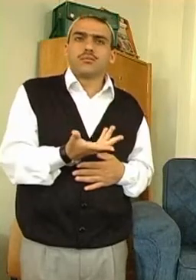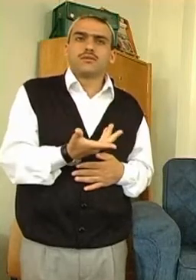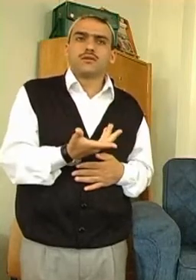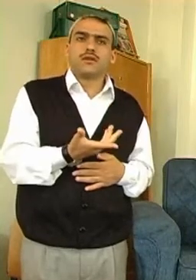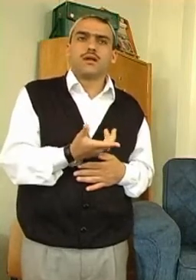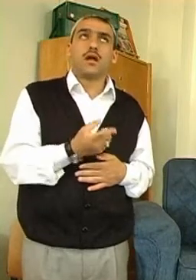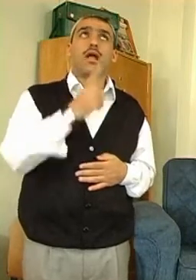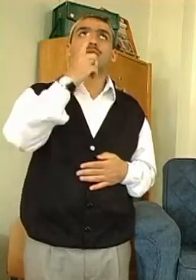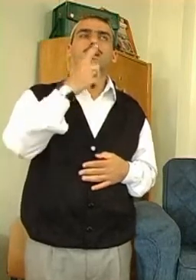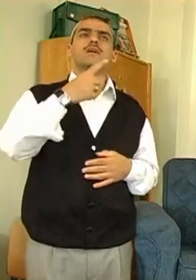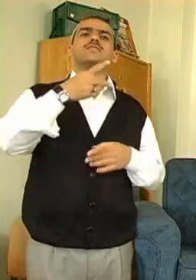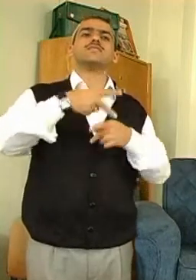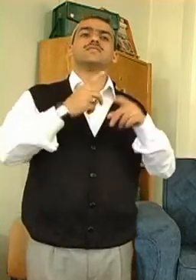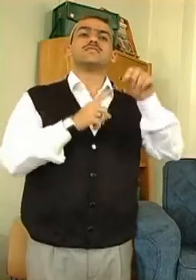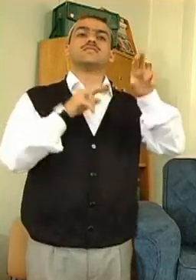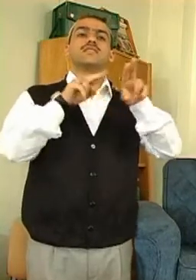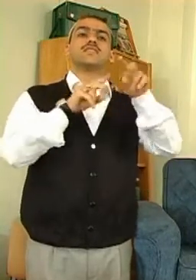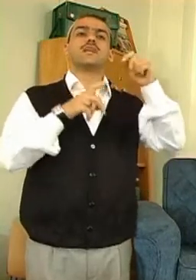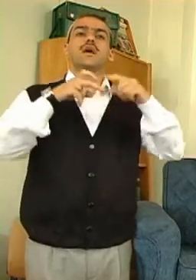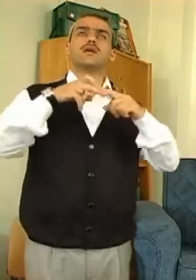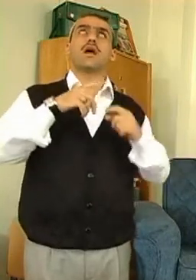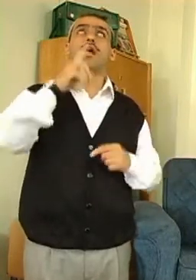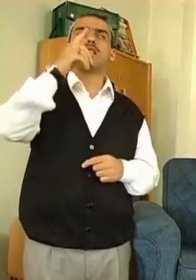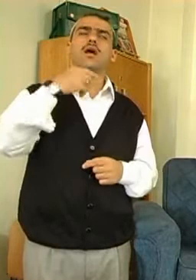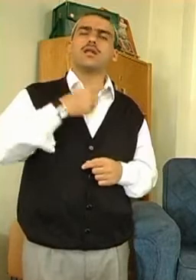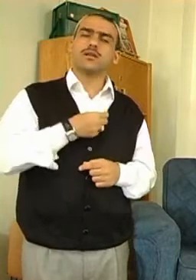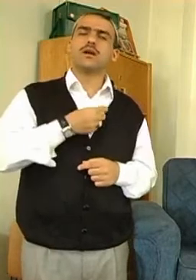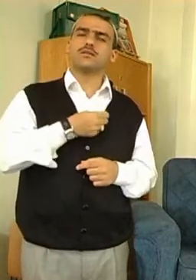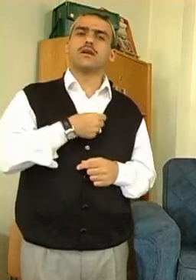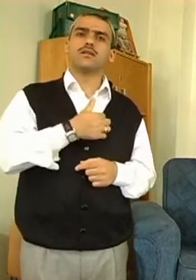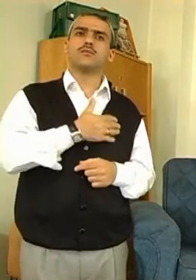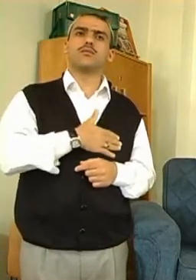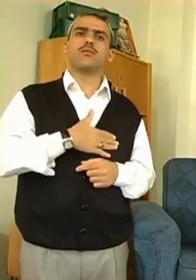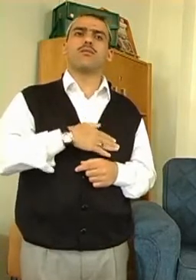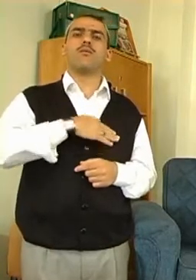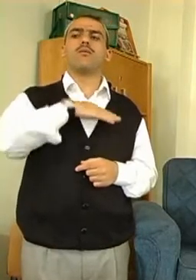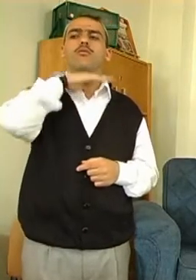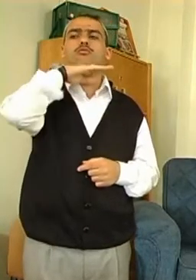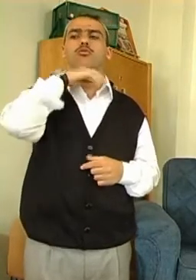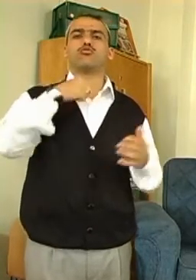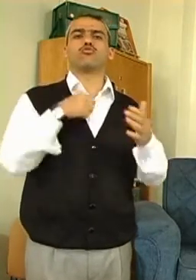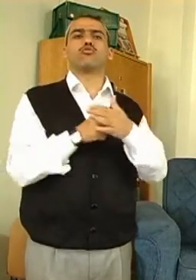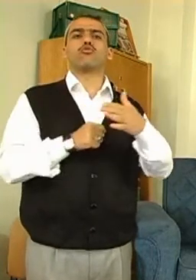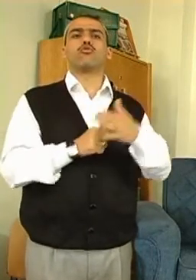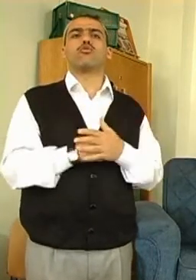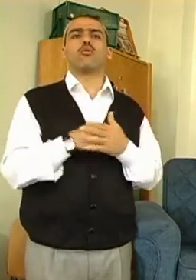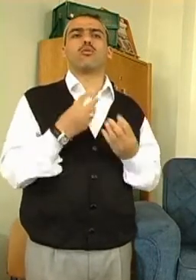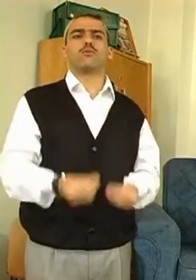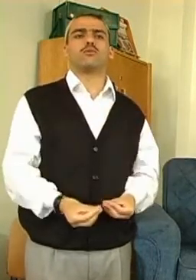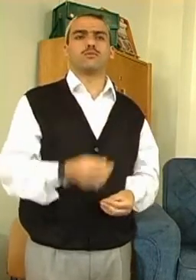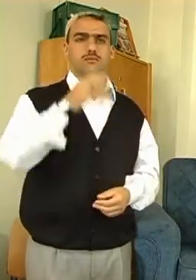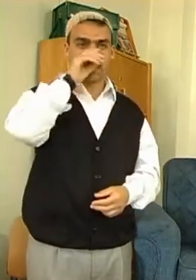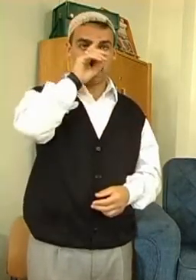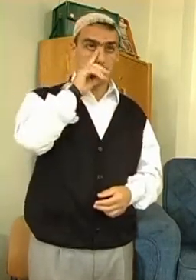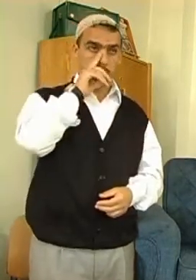dairesi. Onun için ayna-i samet kalp oluyor. Yoksa yaprakta da, yaprak da ayna-i samettir. Allah onun da ihtiyacını görüyor çünkü.